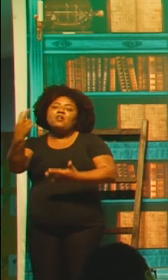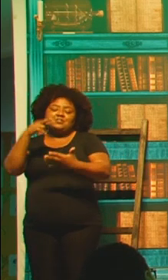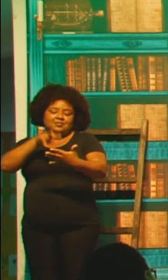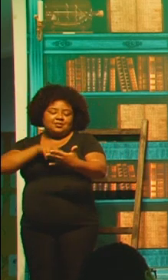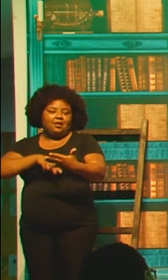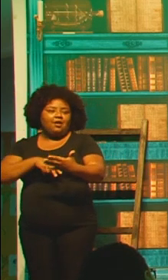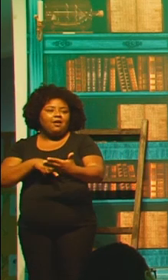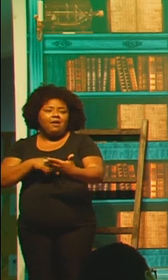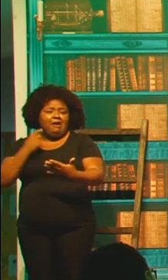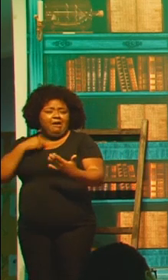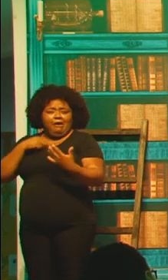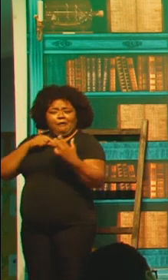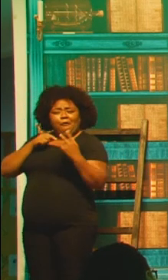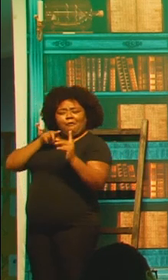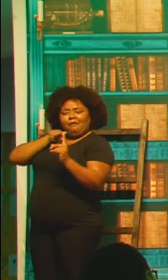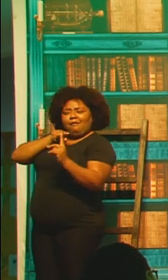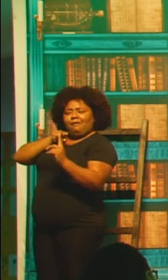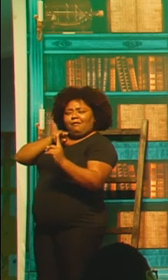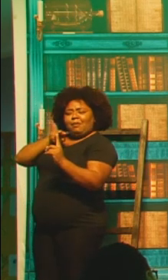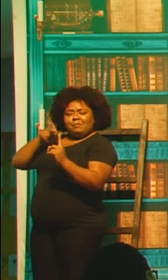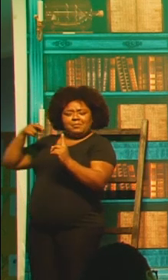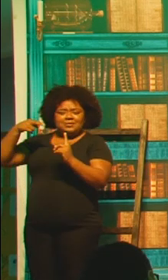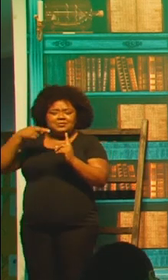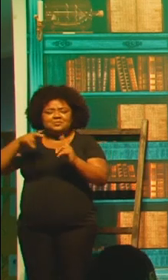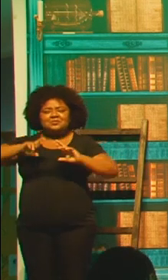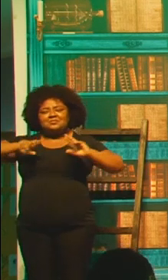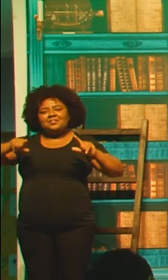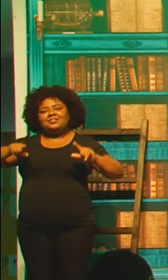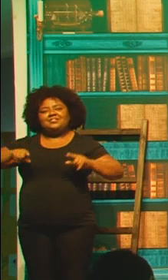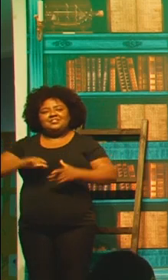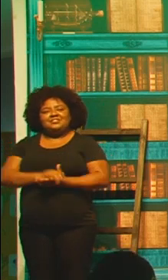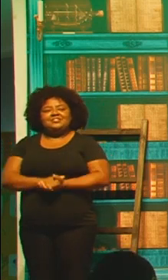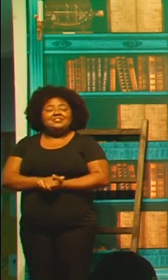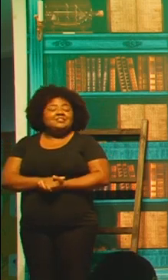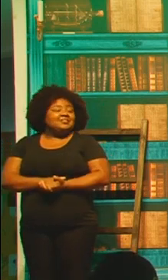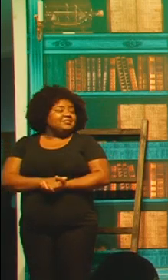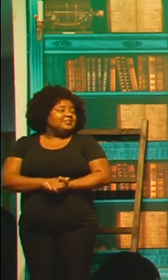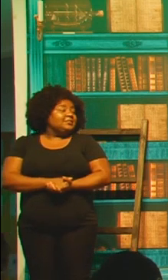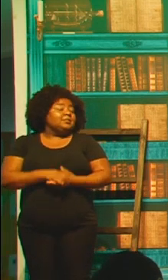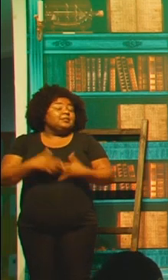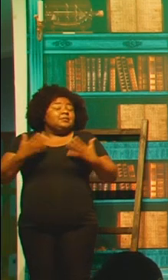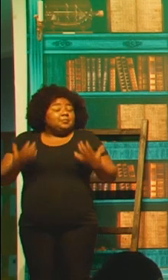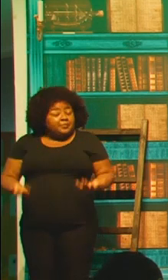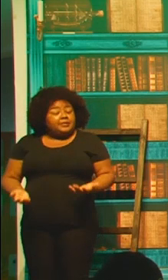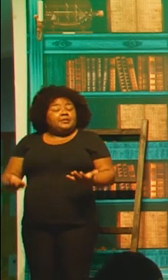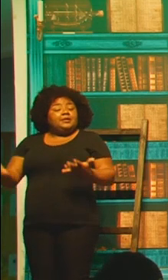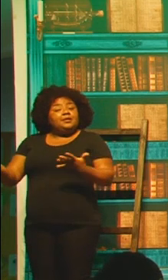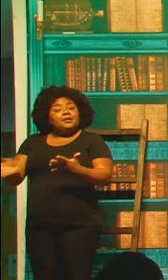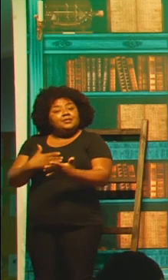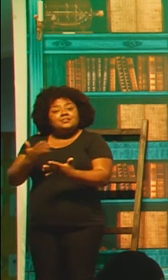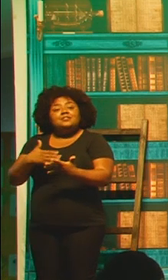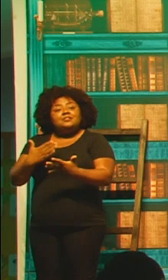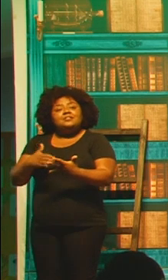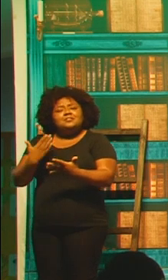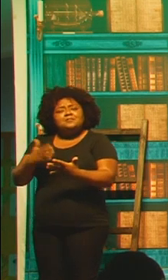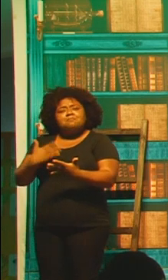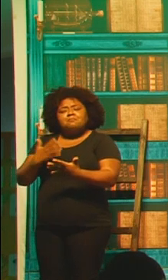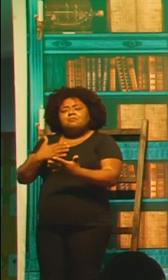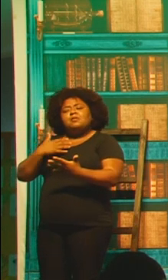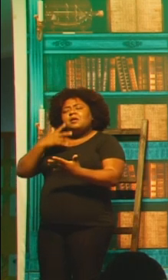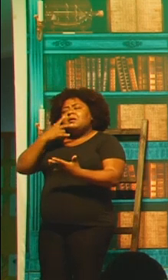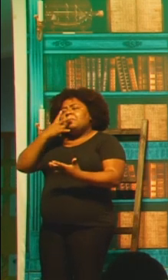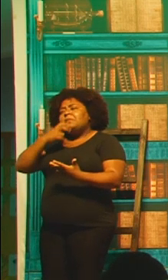olhar sobre o que foi escrito lá atrás, né? Bem, esse livro ele é uma espécie de